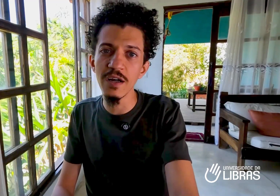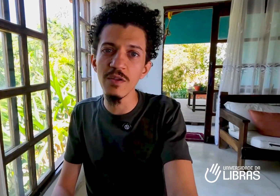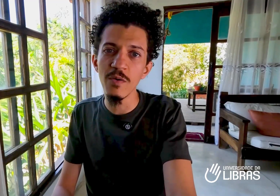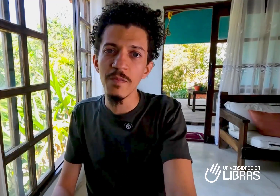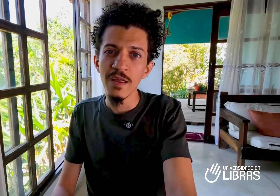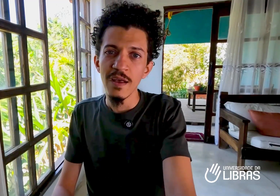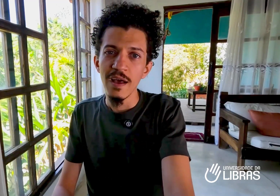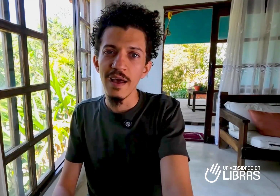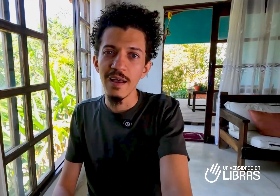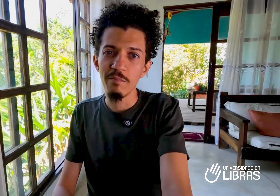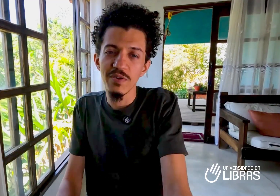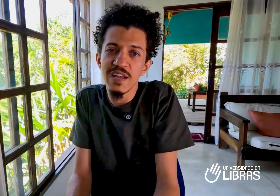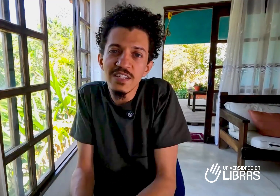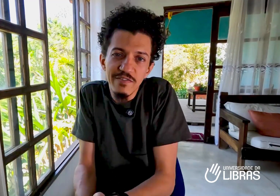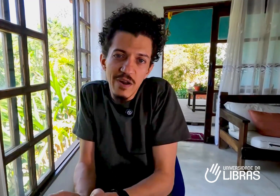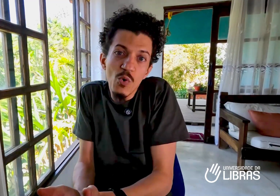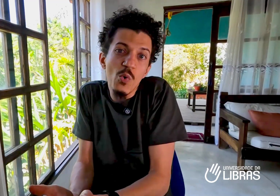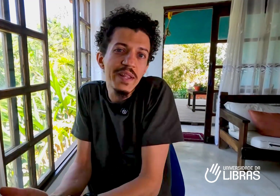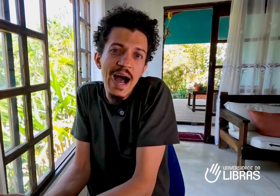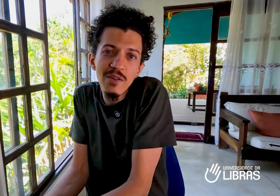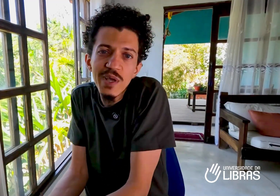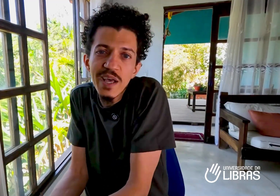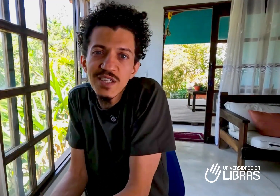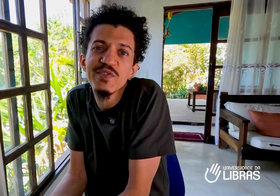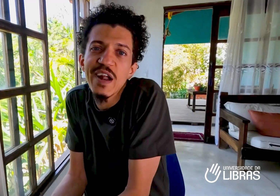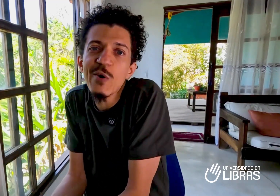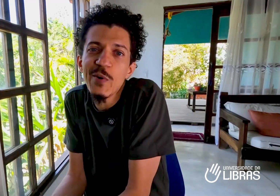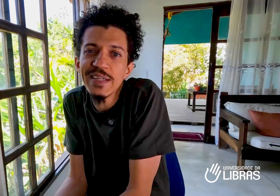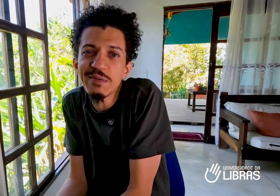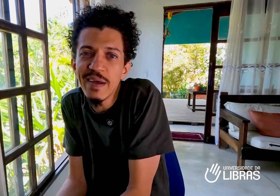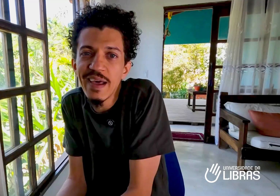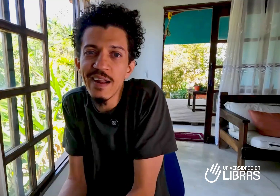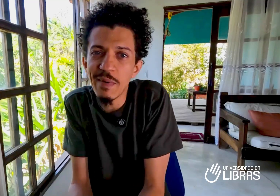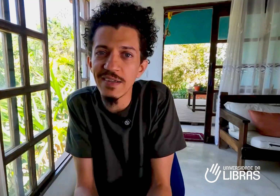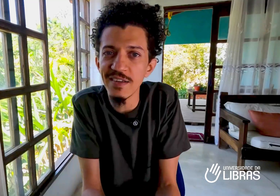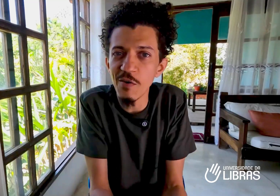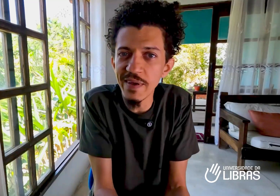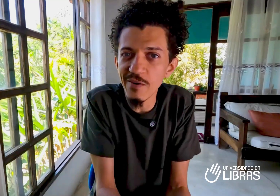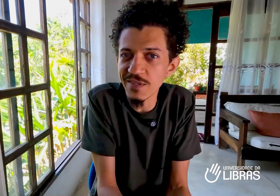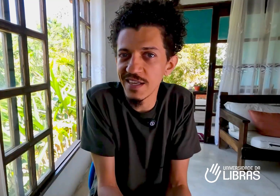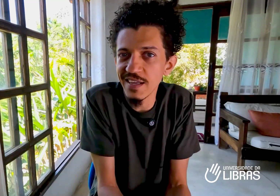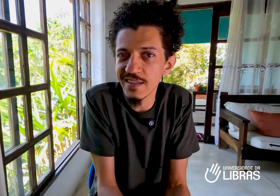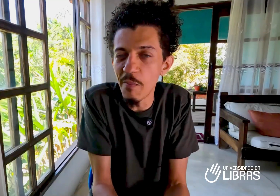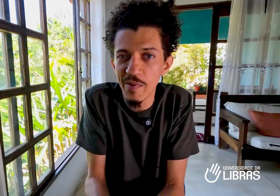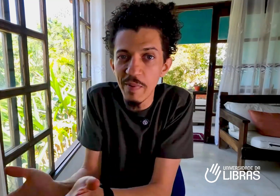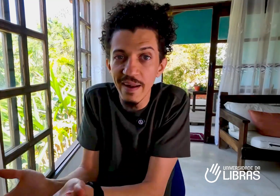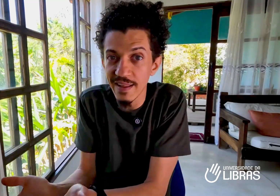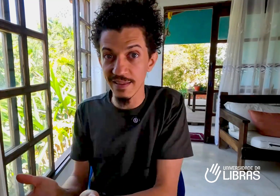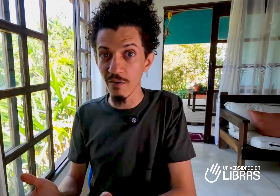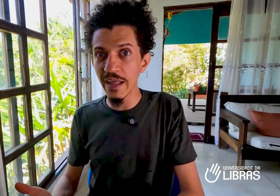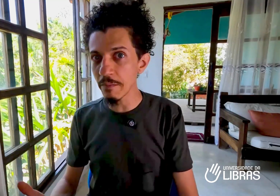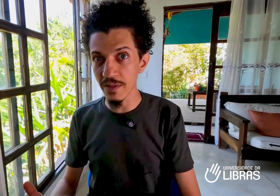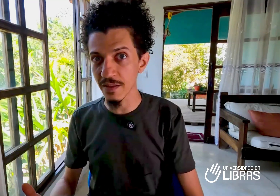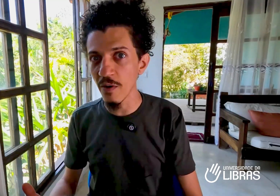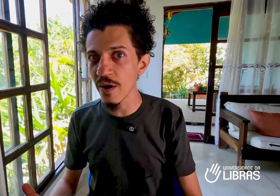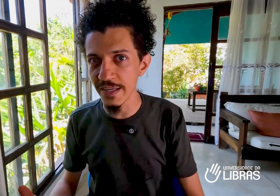imaginando, se eles tiveram o cuidado que eles tiveram com esse banheiro, imagina como que é a cozinha então, porque o banheiro está tão limpo, está tão